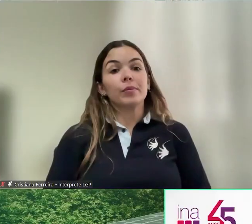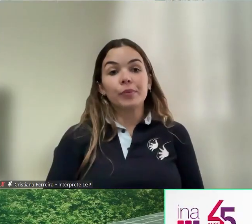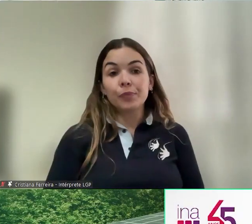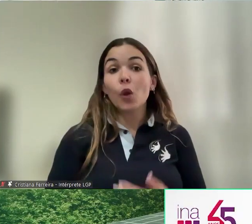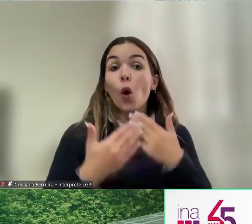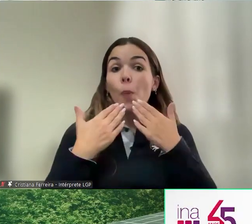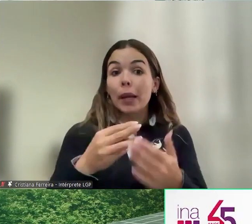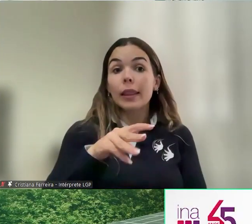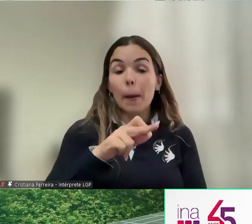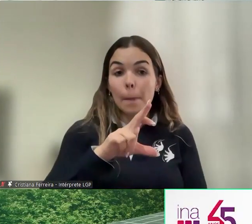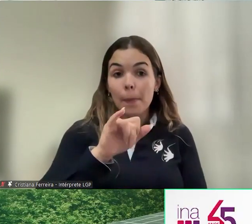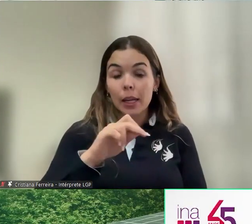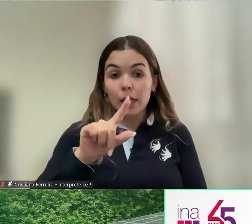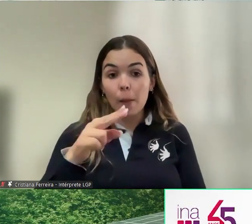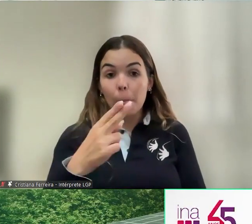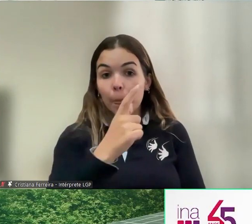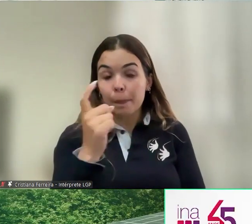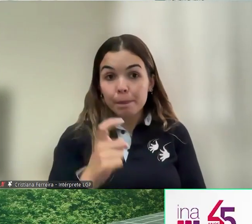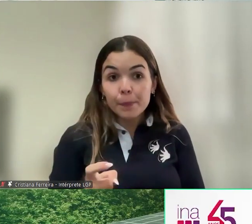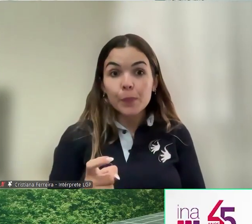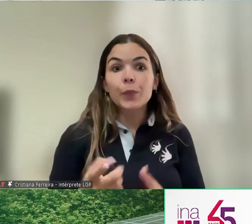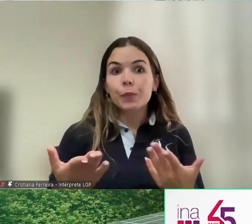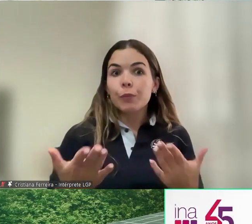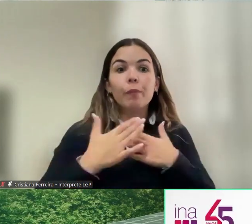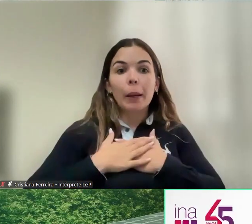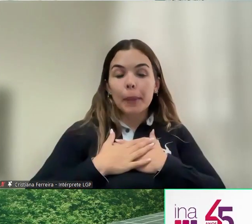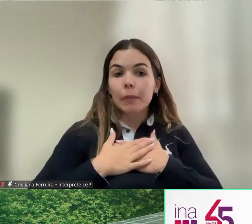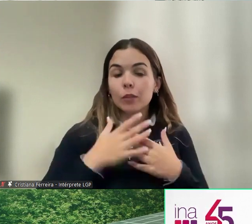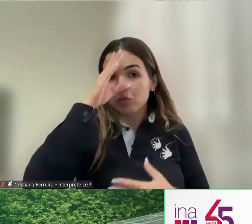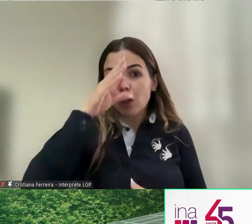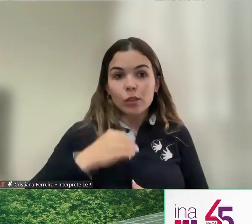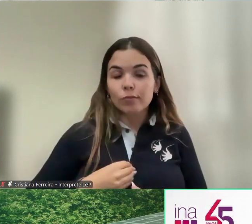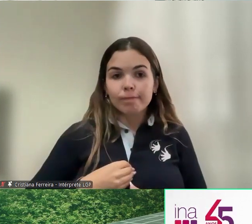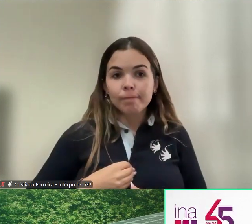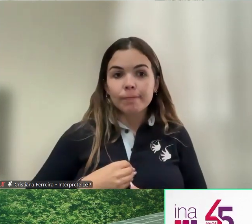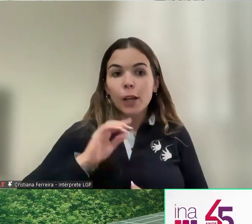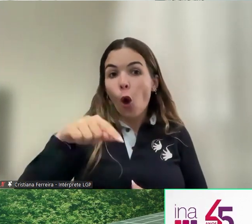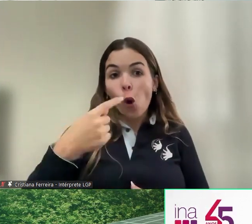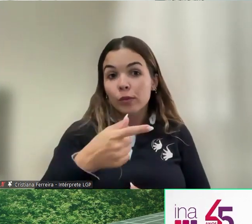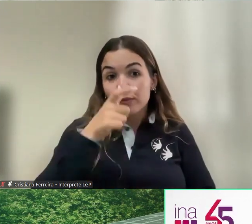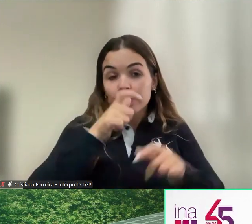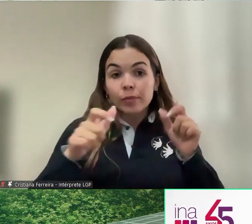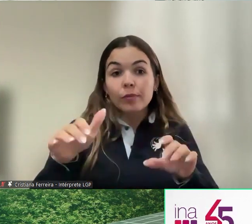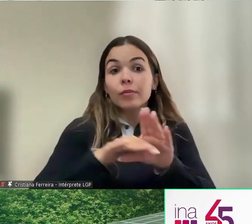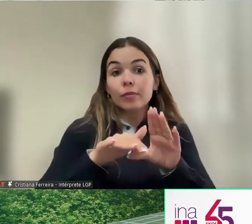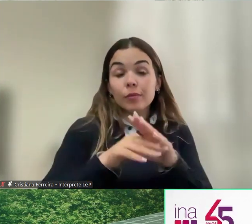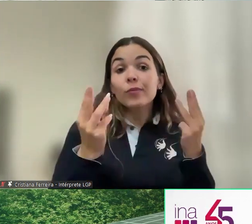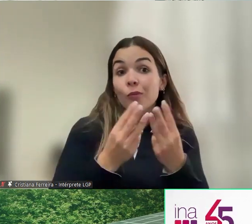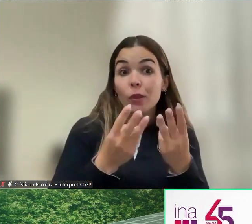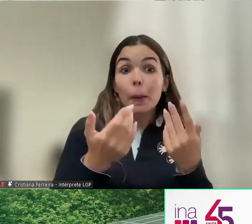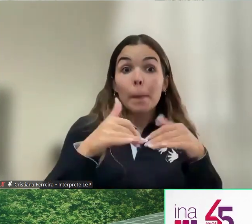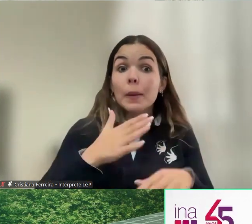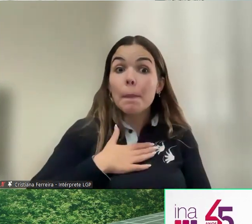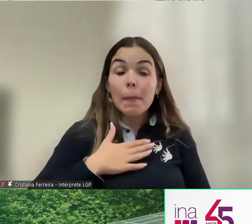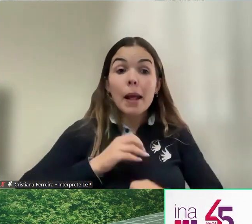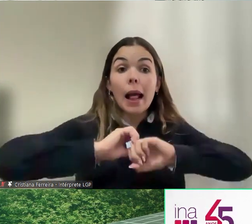Já agora, para mim, eu não sei quanto aos nossos participantes no webinar, mas para mim ficou aqui um bocadinho claro